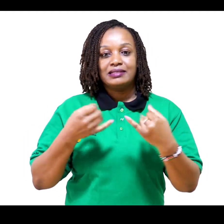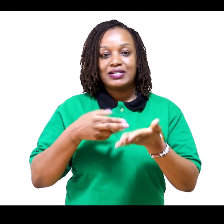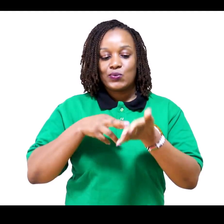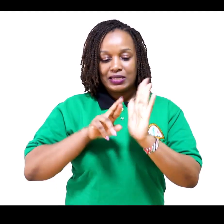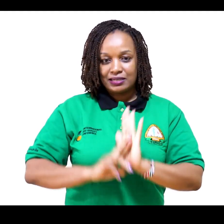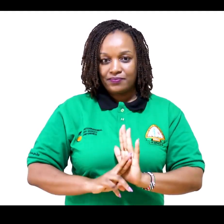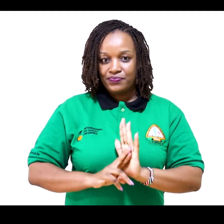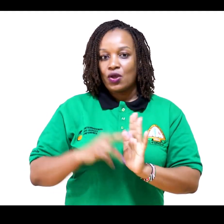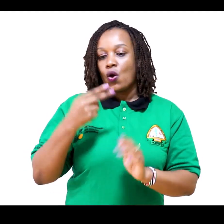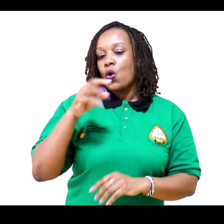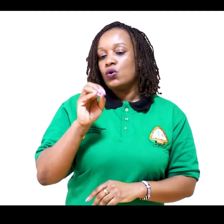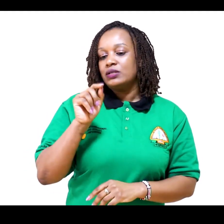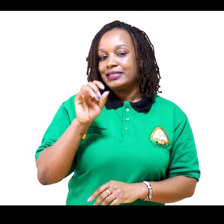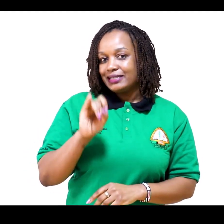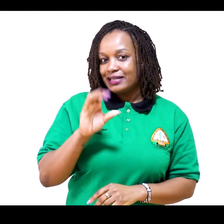mazao ya bustani, usajili wa